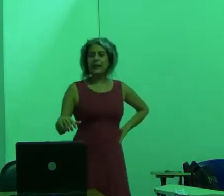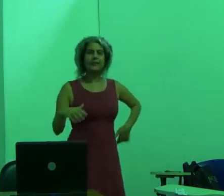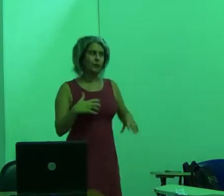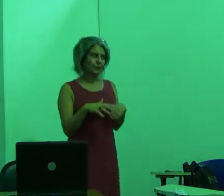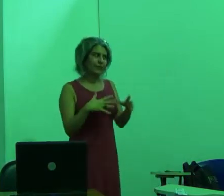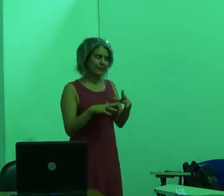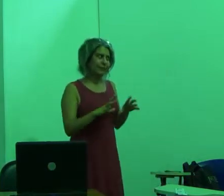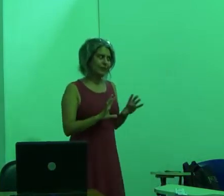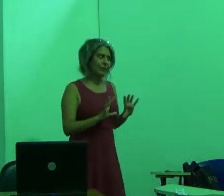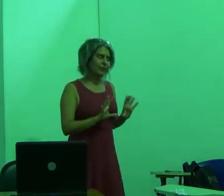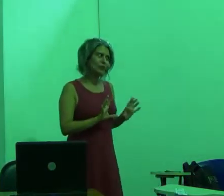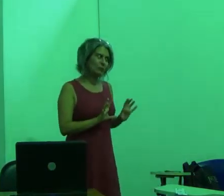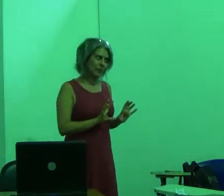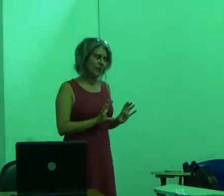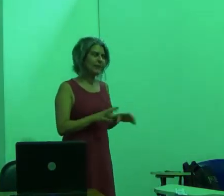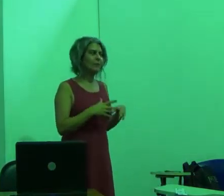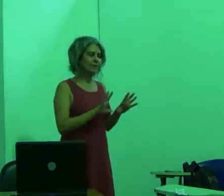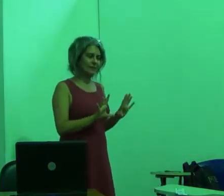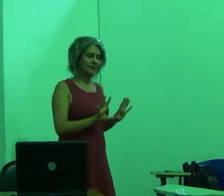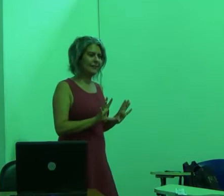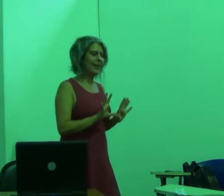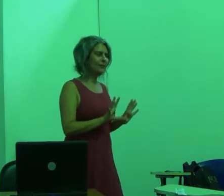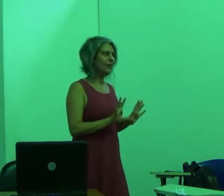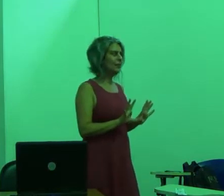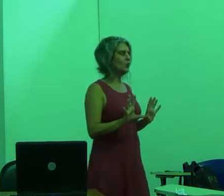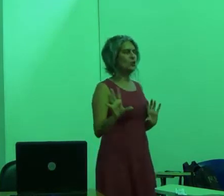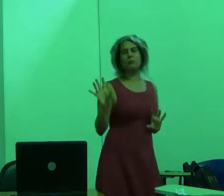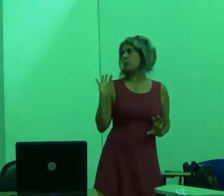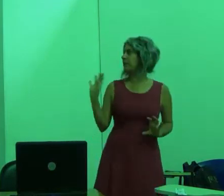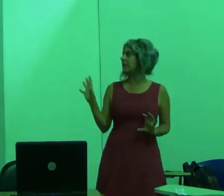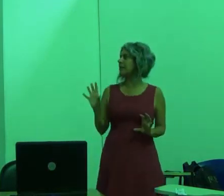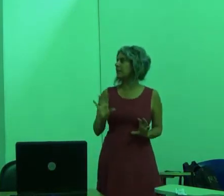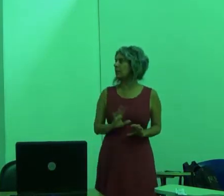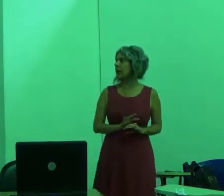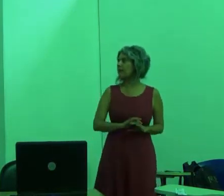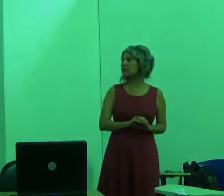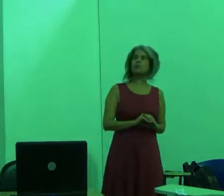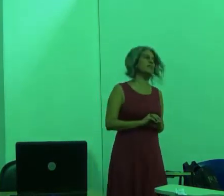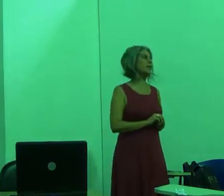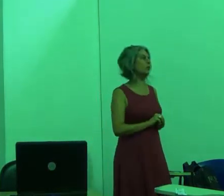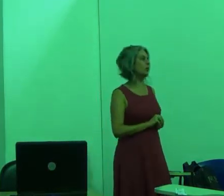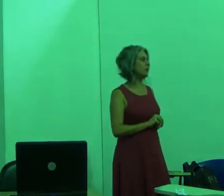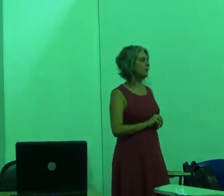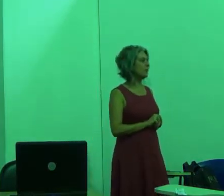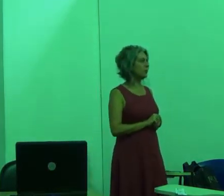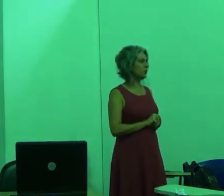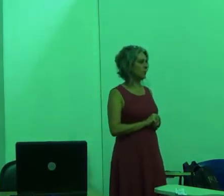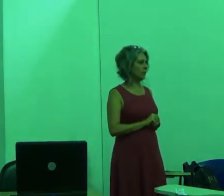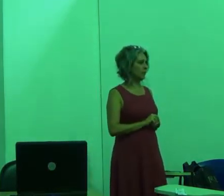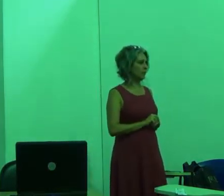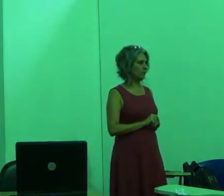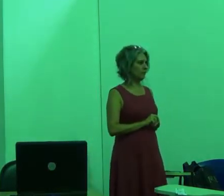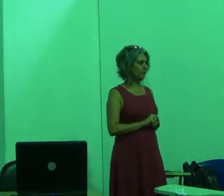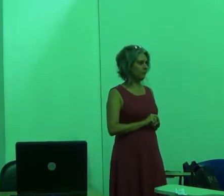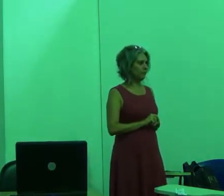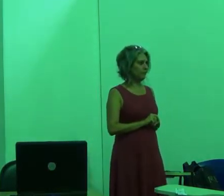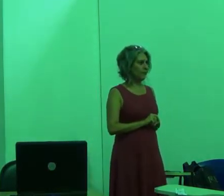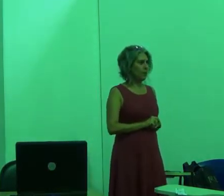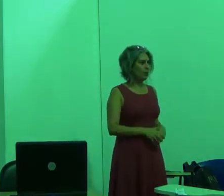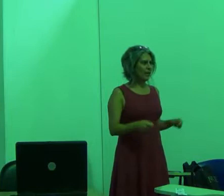Então, assim, você meio simplinha, mas é o seguinte, a gente podia pensar que esse é o gráfico de um escritor iniciante, por exemplo. O